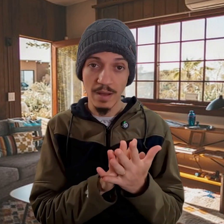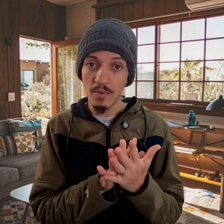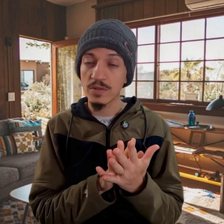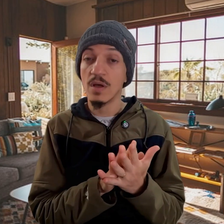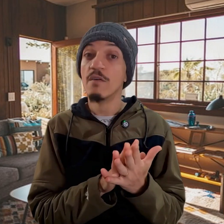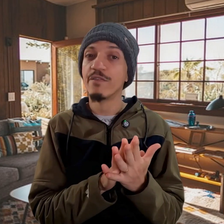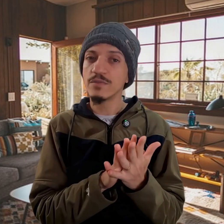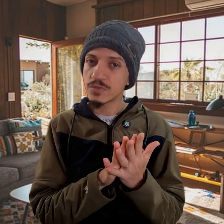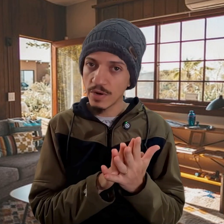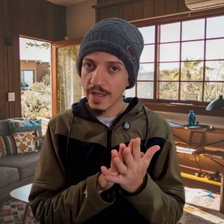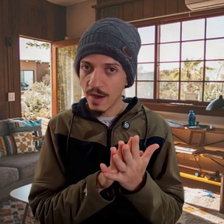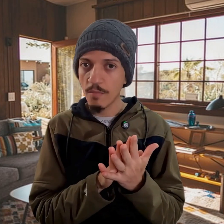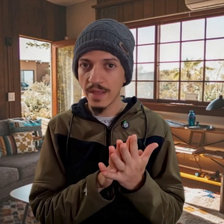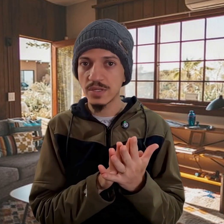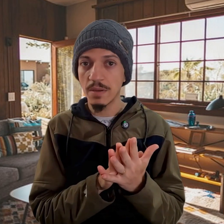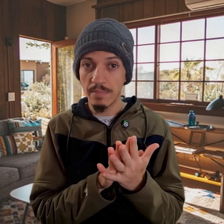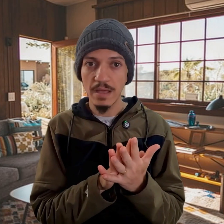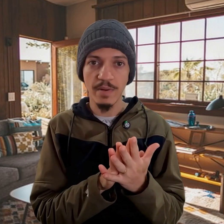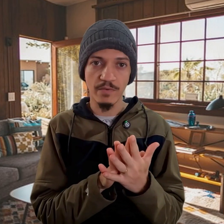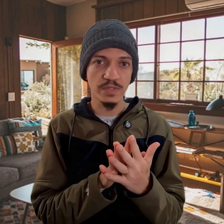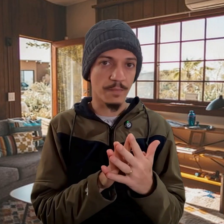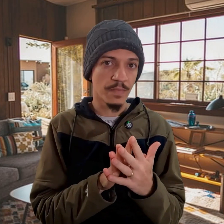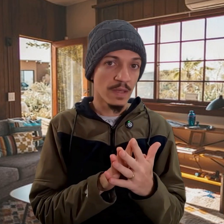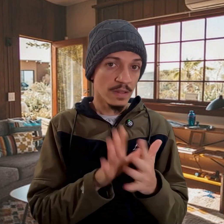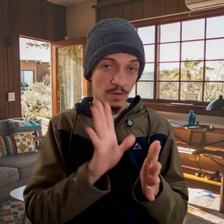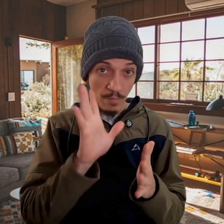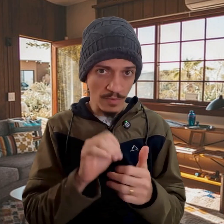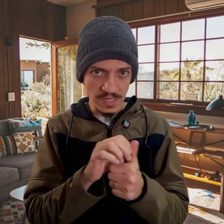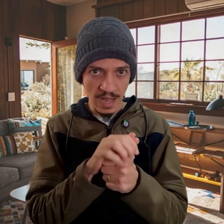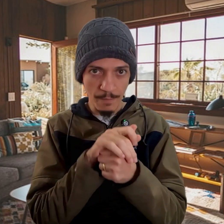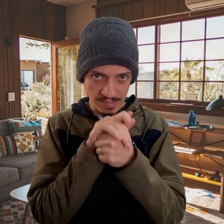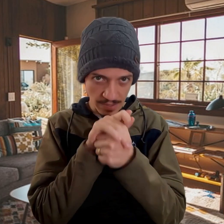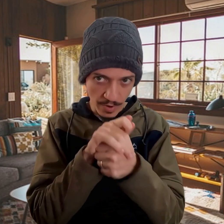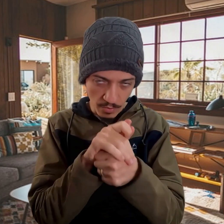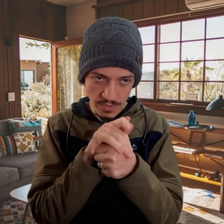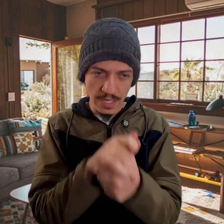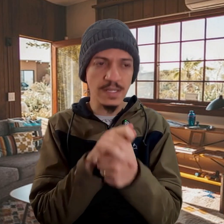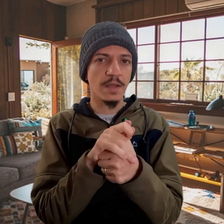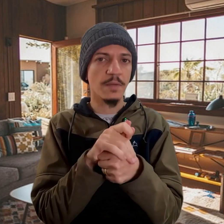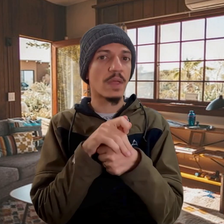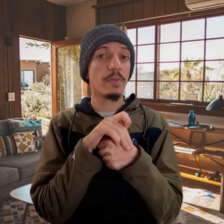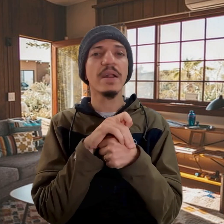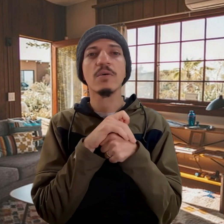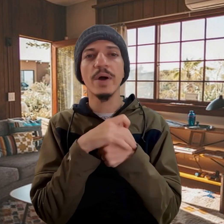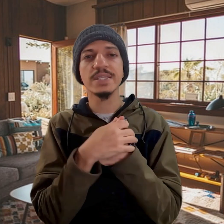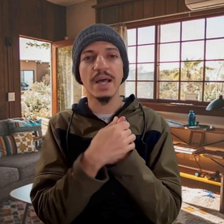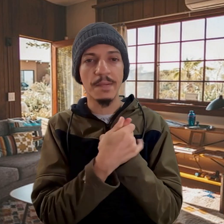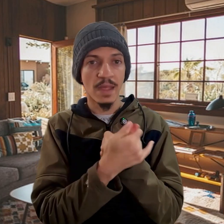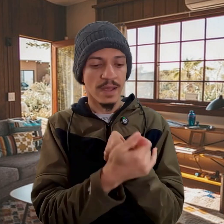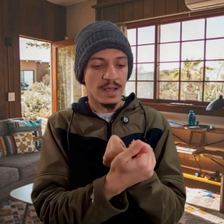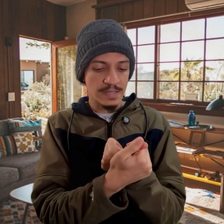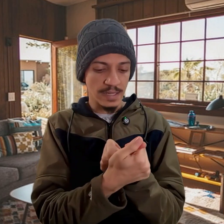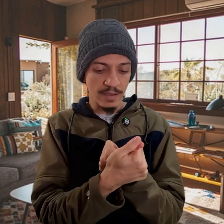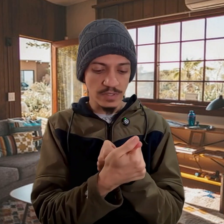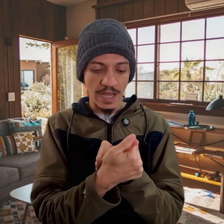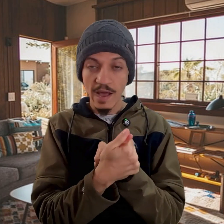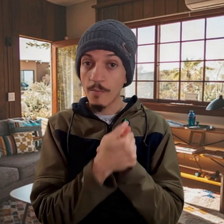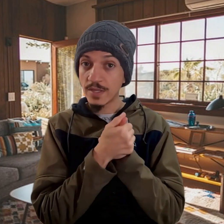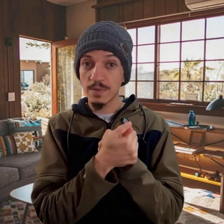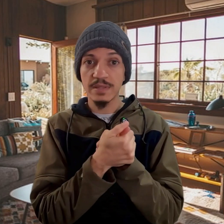remoto, funcione realmente bem para você. Então vamos lá passar por alguns deles aqui. Primeira coisa é, você tem que usar realmente uma